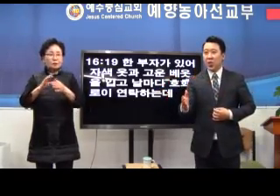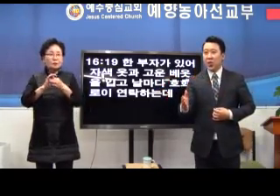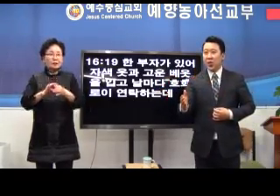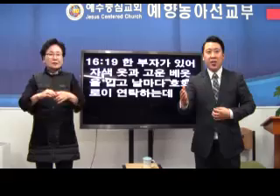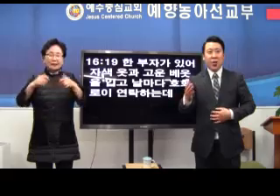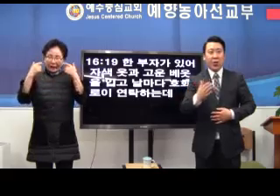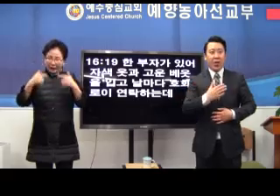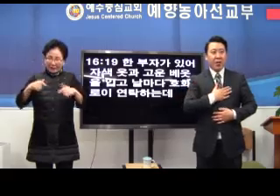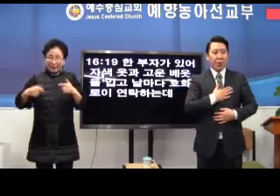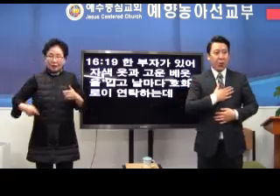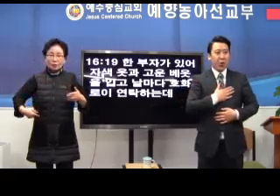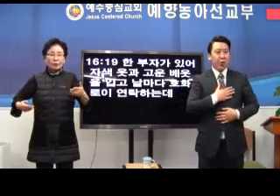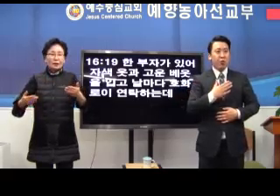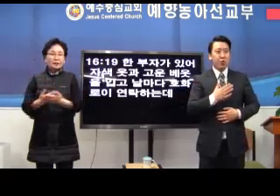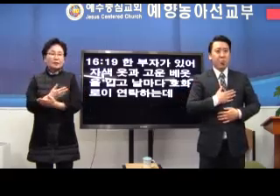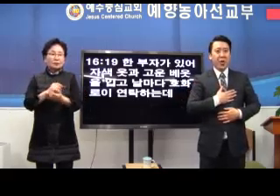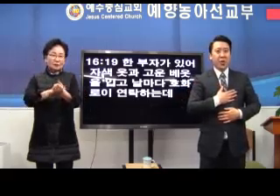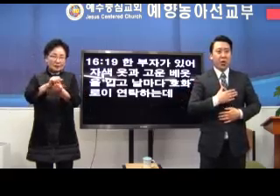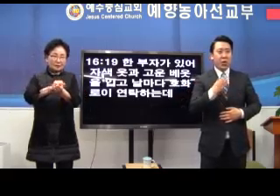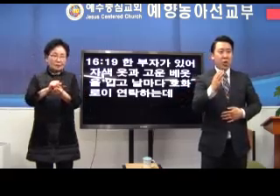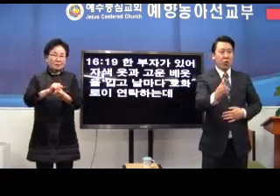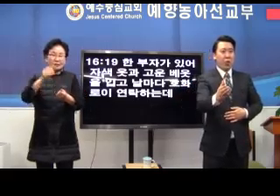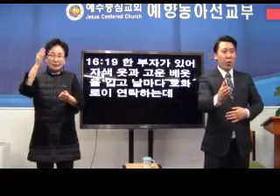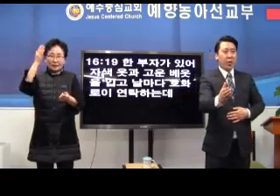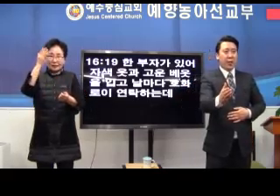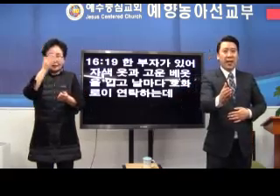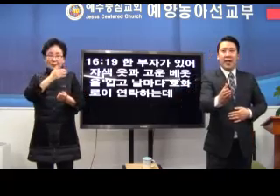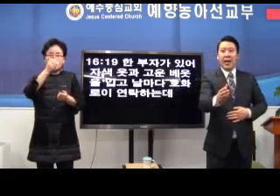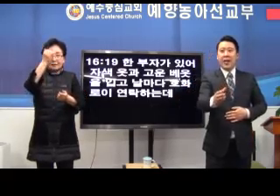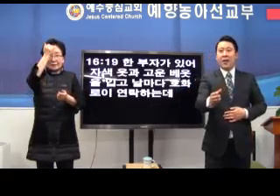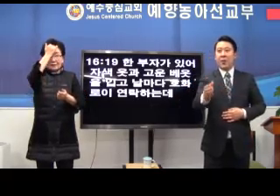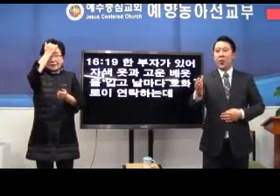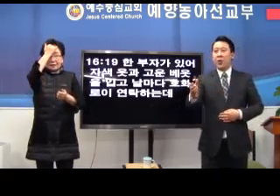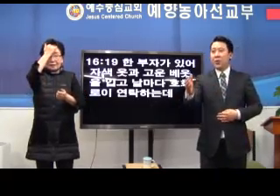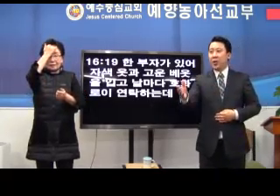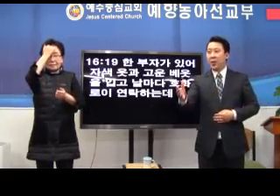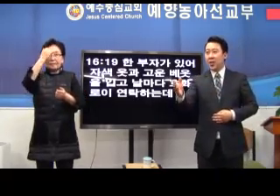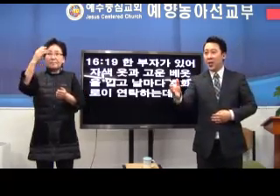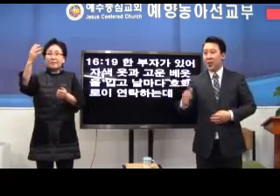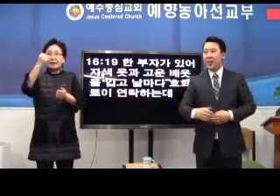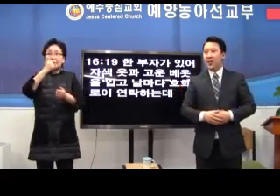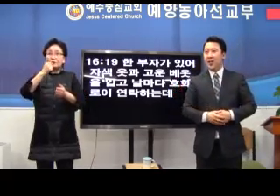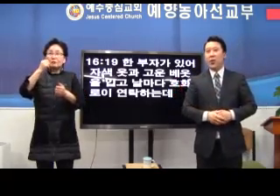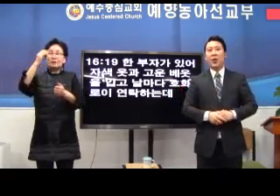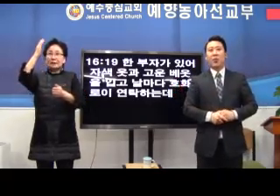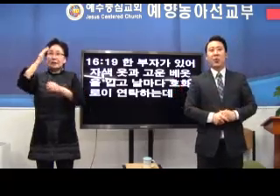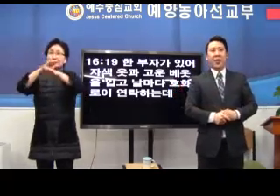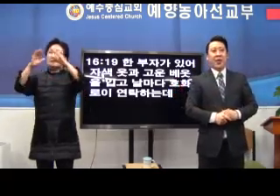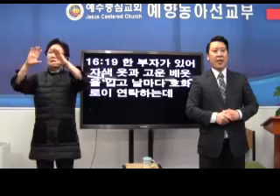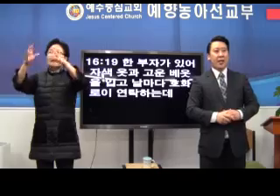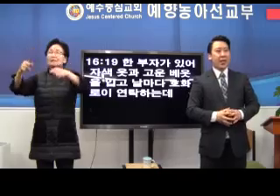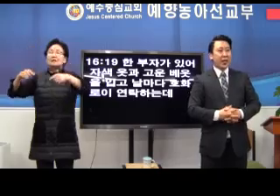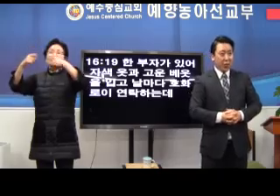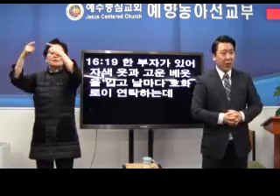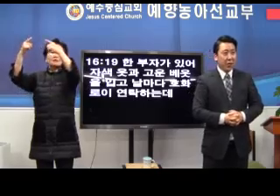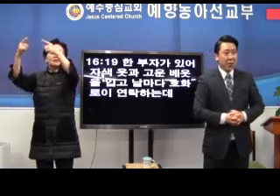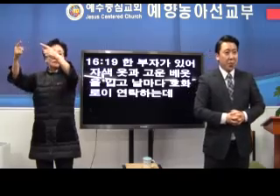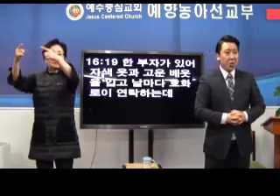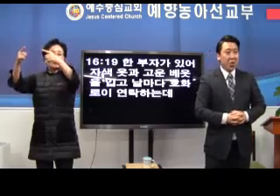씻어서 정결한 예복을 준비해서 천국에 오라는 하나님의 놀라운 은혜와 사랑이 저와 여러분들에게 있다는 것